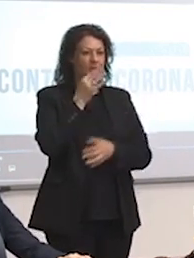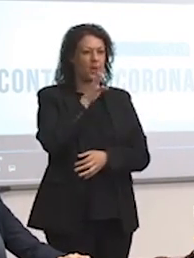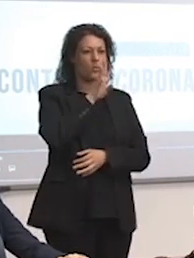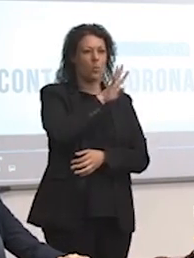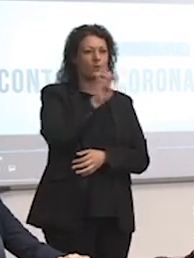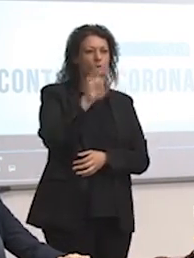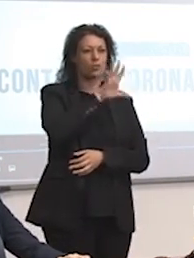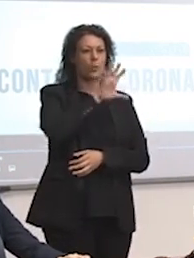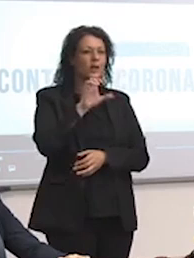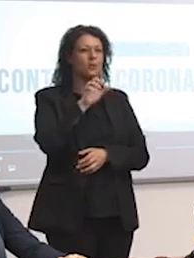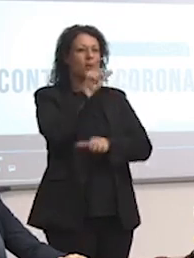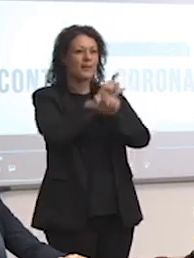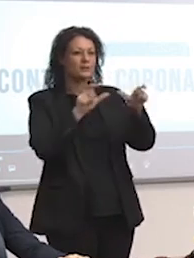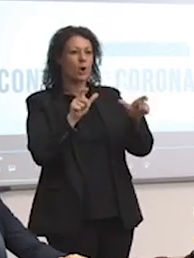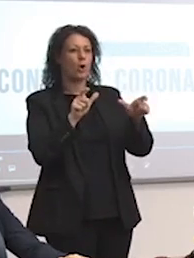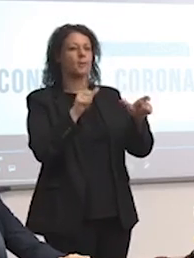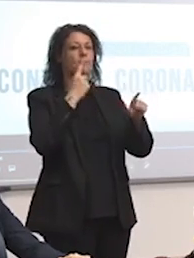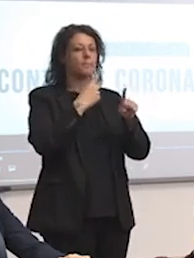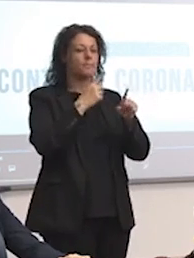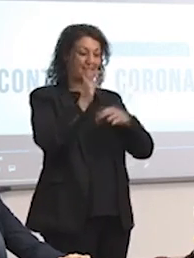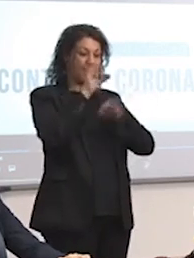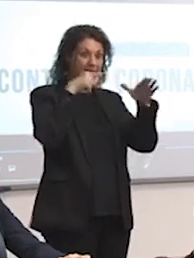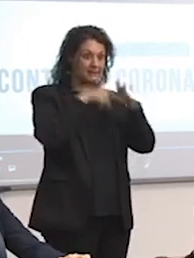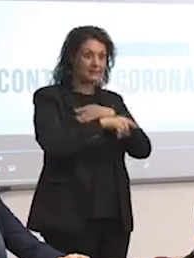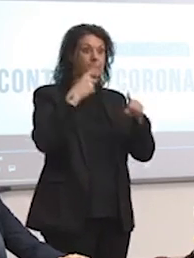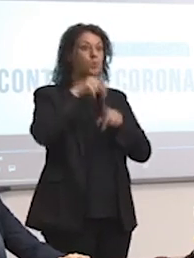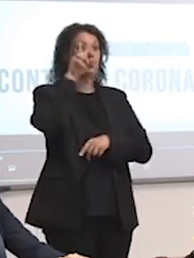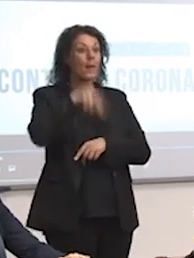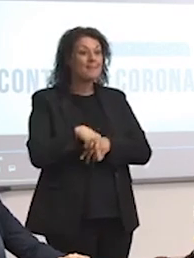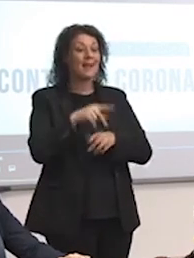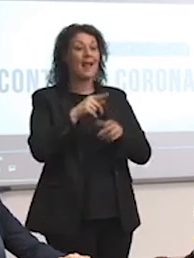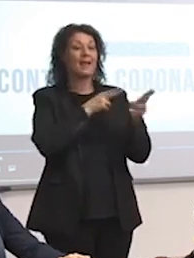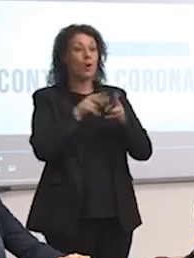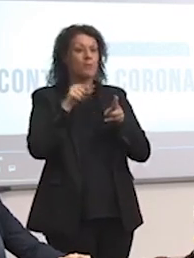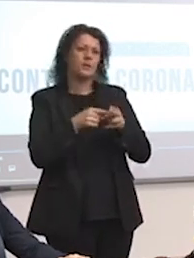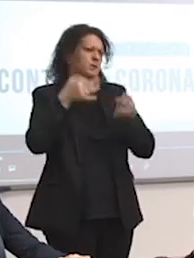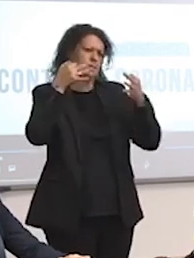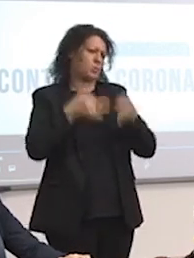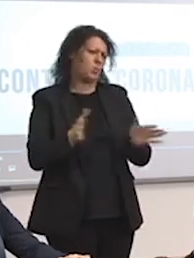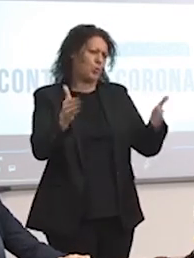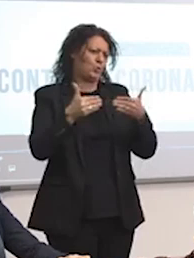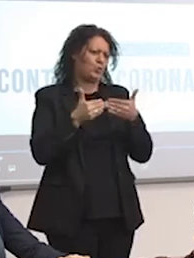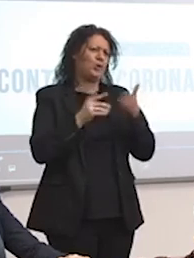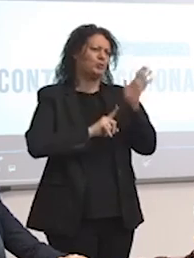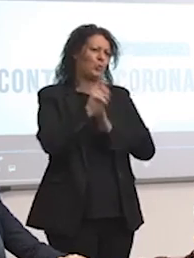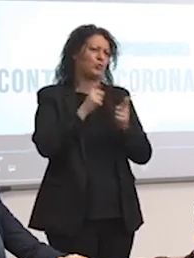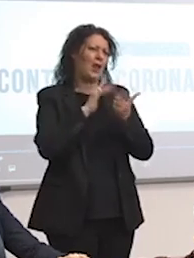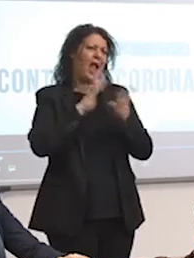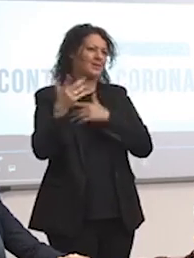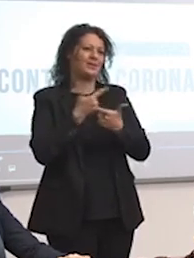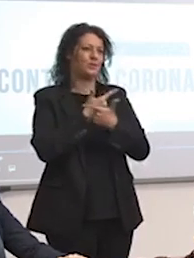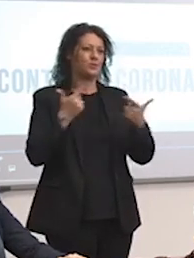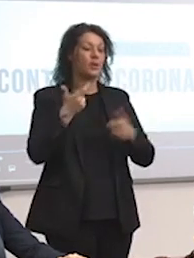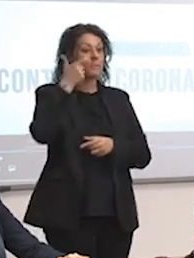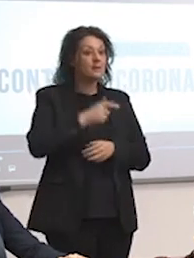400-500 persone in terapia intensiva e 2000 ricoverati, va in lockdown, cioè non ci sono altre soluzioni. Cioè devi, perché se fosse